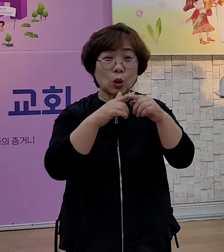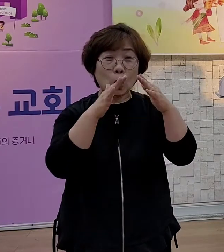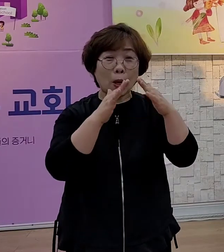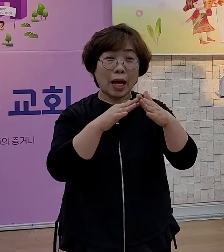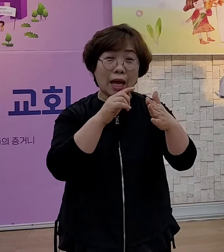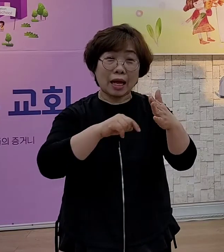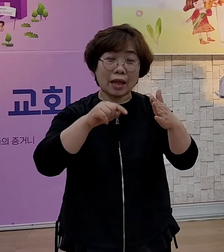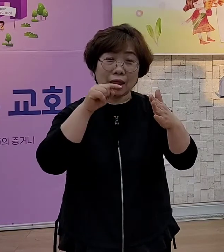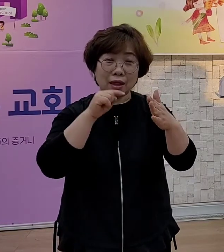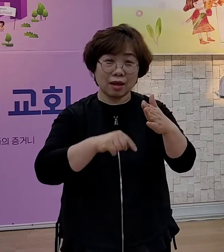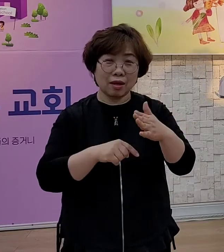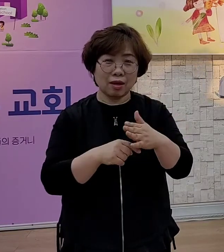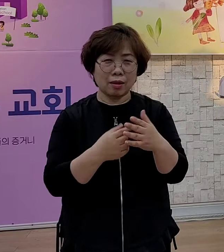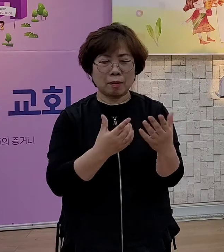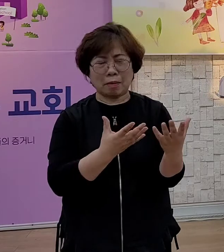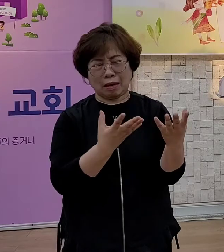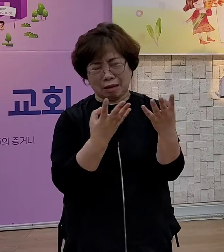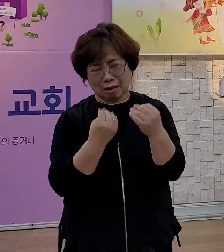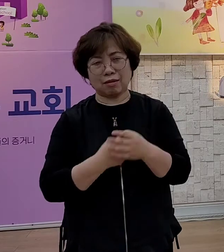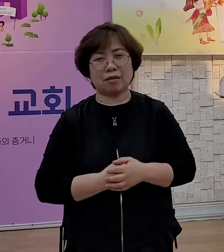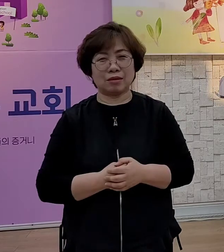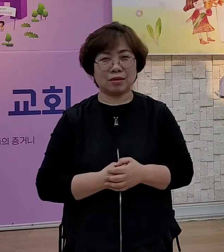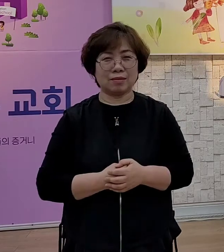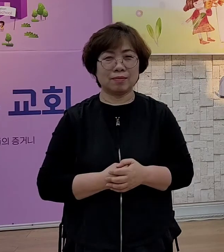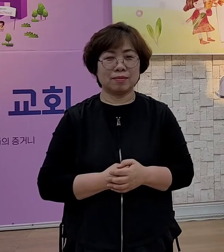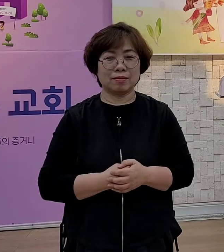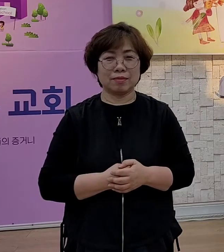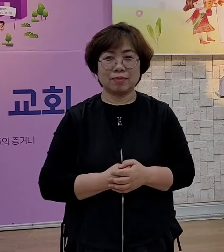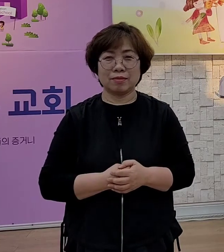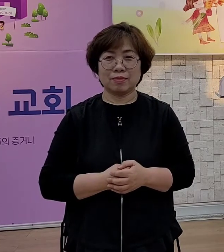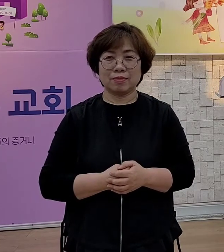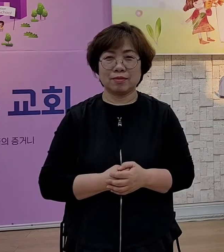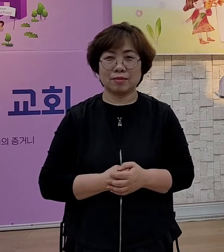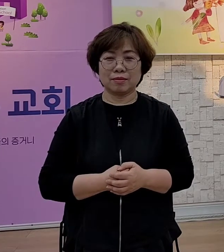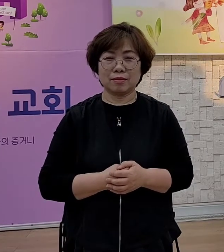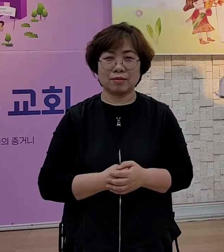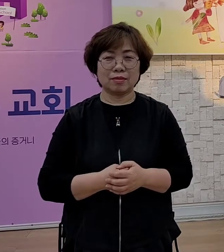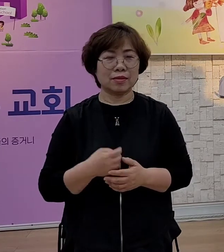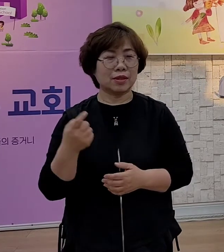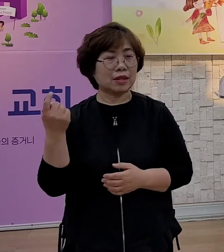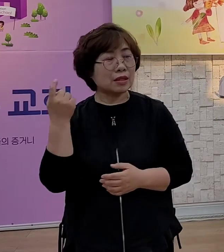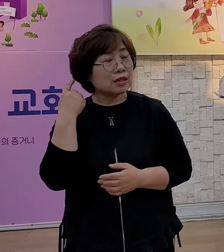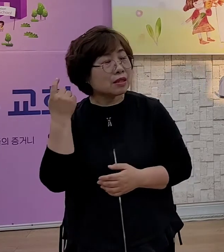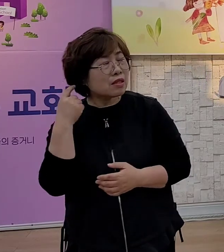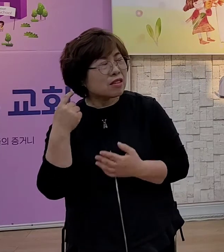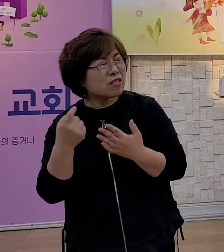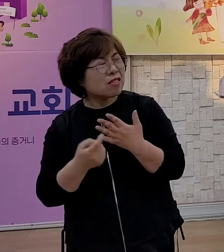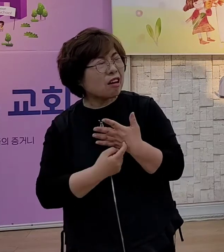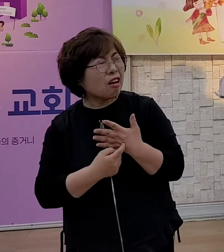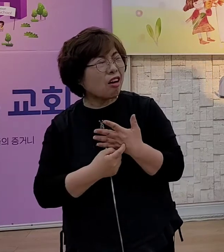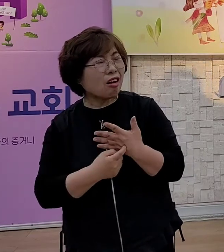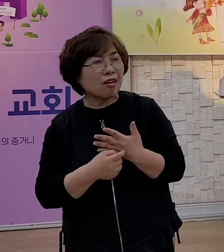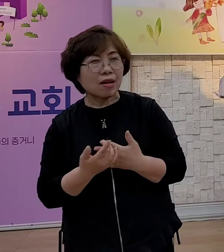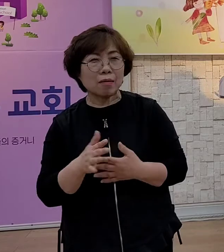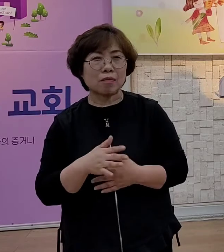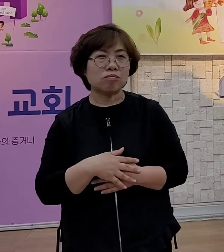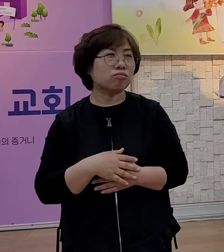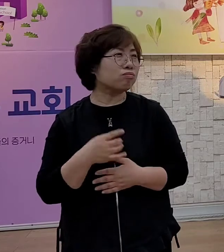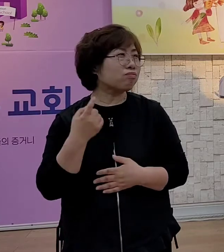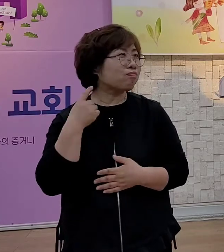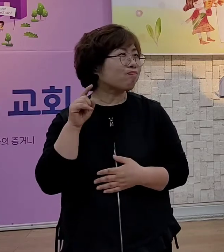안에서 이런 일이 많습니다. 교회 안에서. 듣고 있는 것처럼 보이는데 안 듣는 걸 말하는